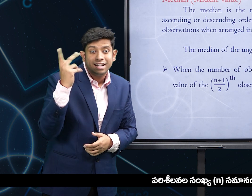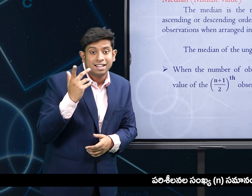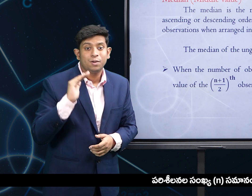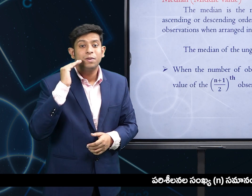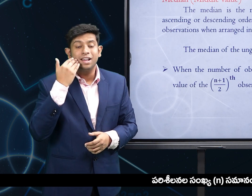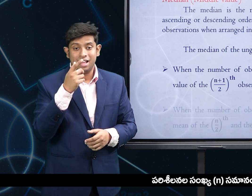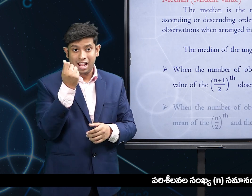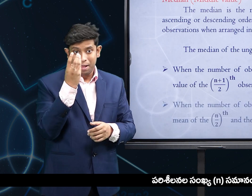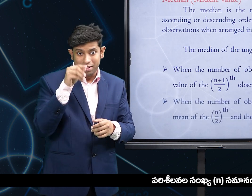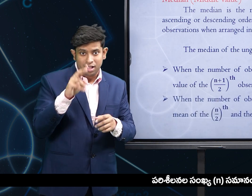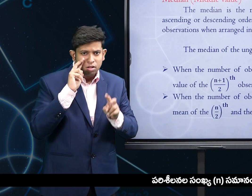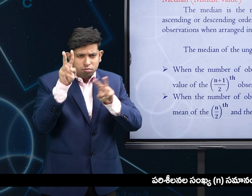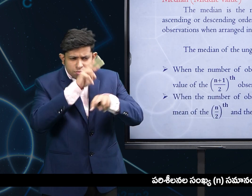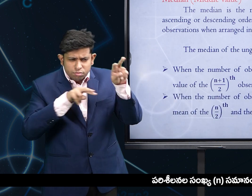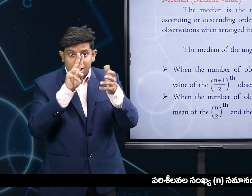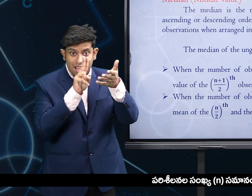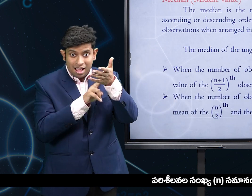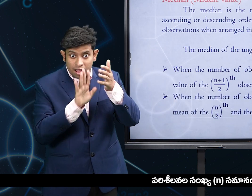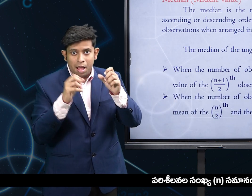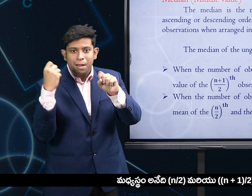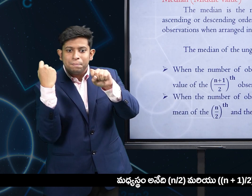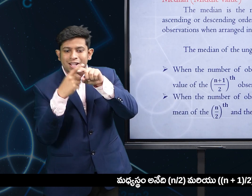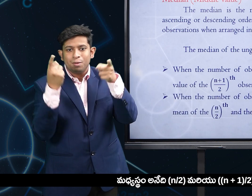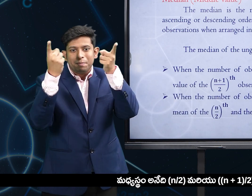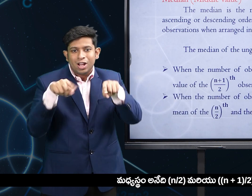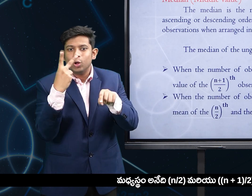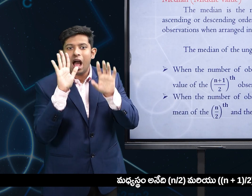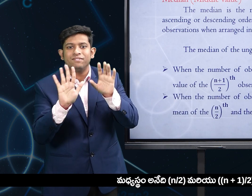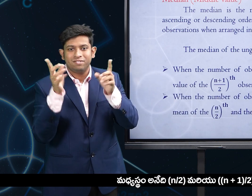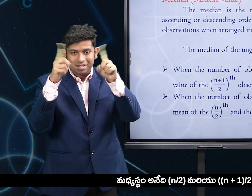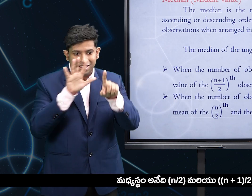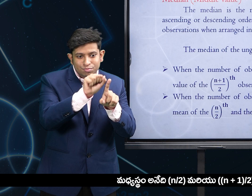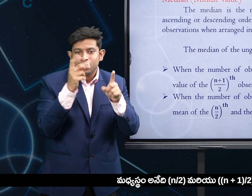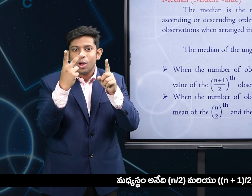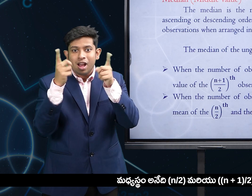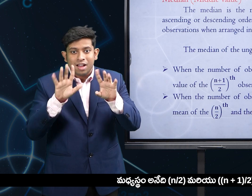పరిశీలనల సంఖ్య n సమానంగా ఉన్నప్పుడు మధ్యస్థం అనేది n/2 మరియు